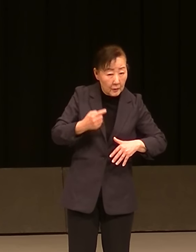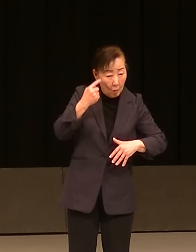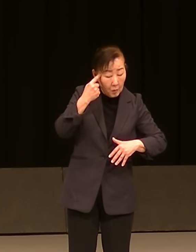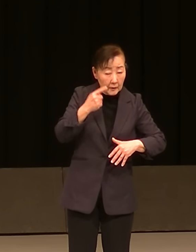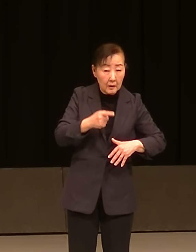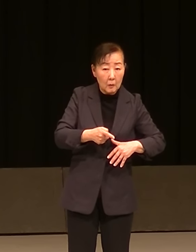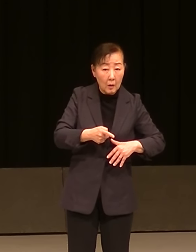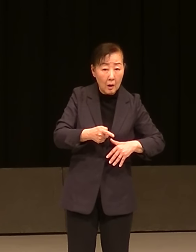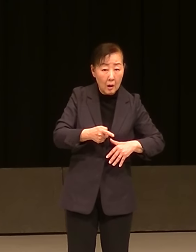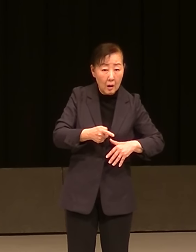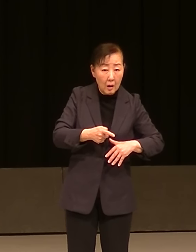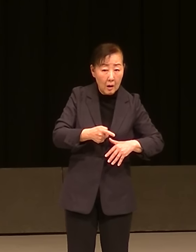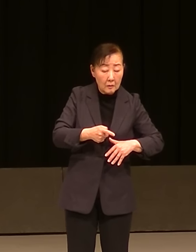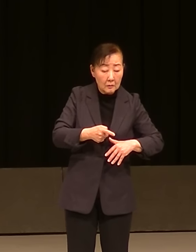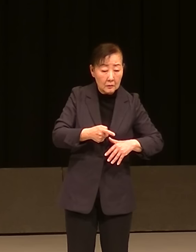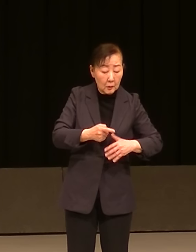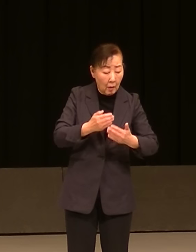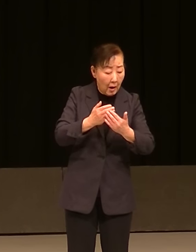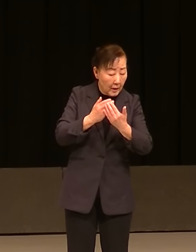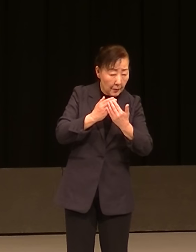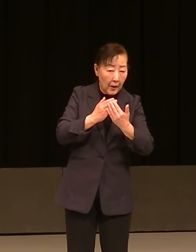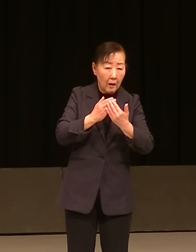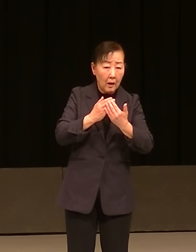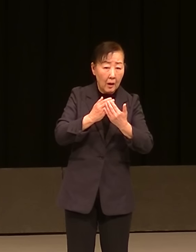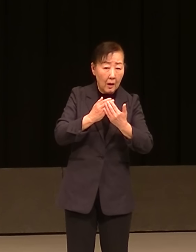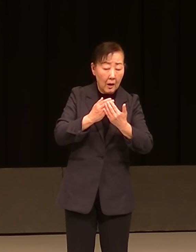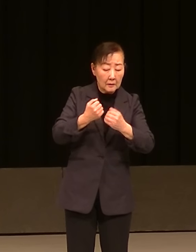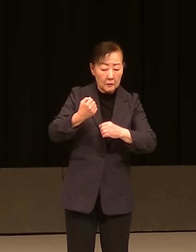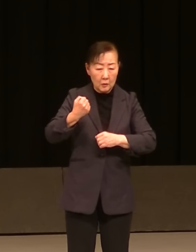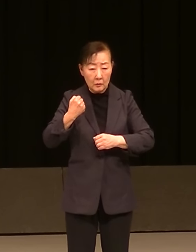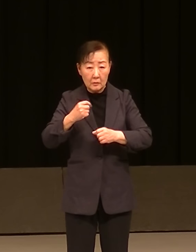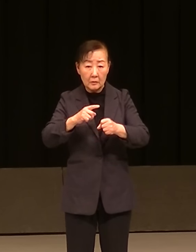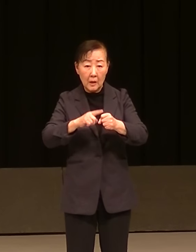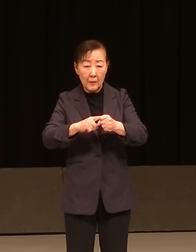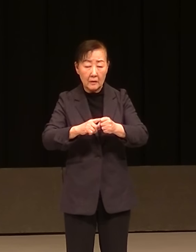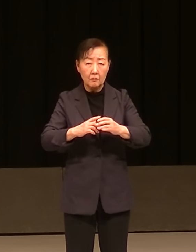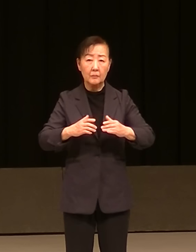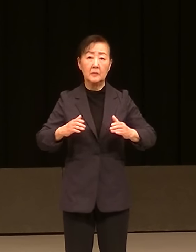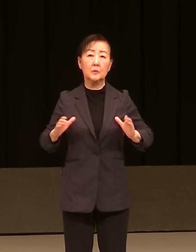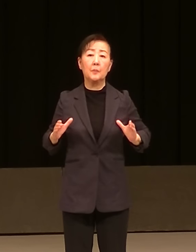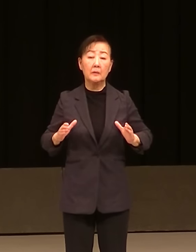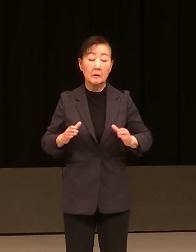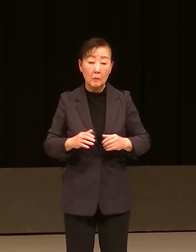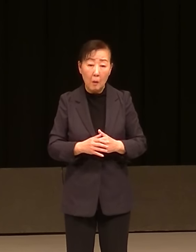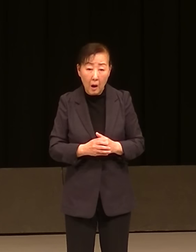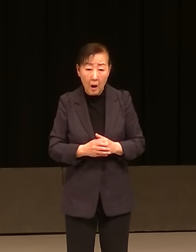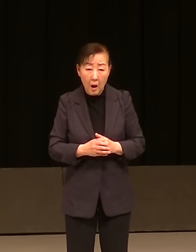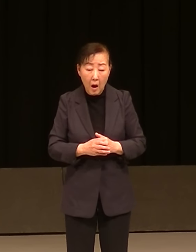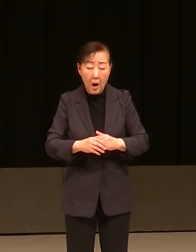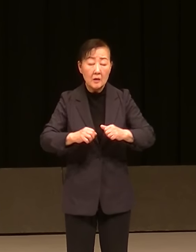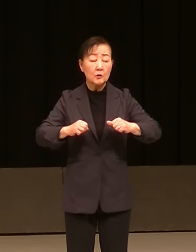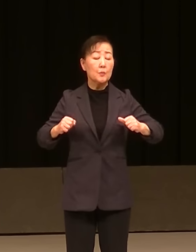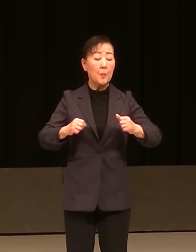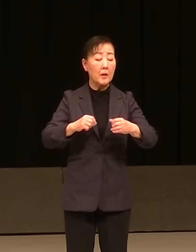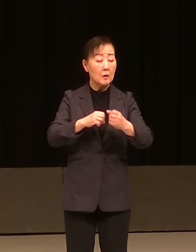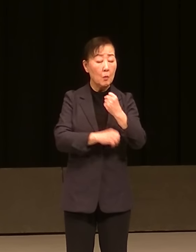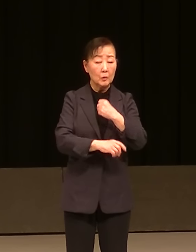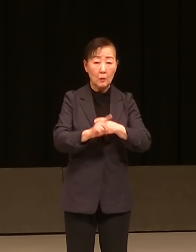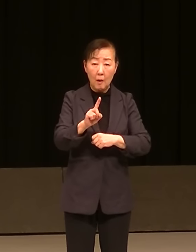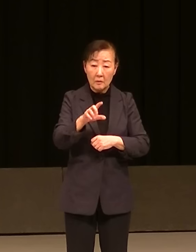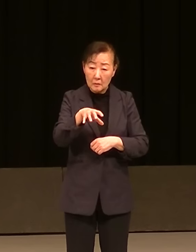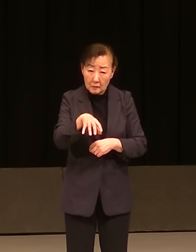を、隠蔽する、あるいは、強化するために突っ張っているのか、彼らの突っ張りの元がどこにあるの